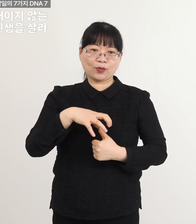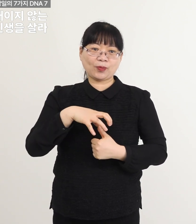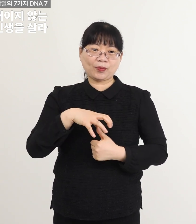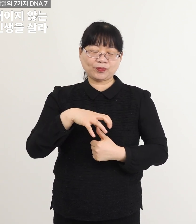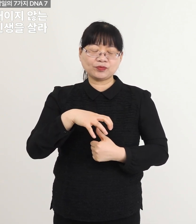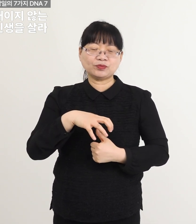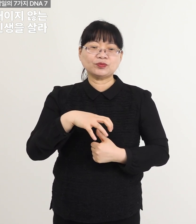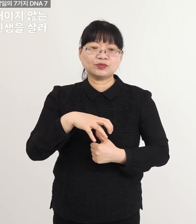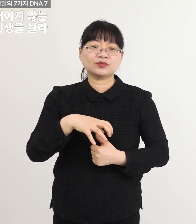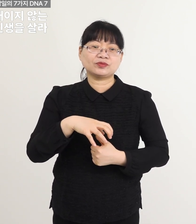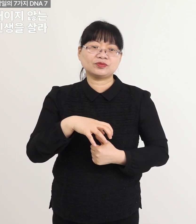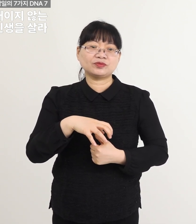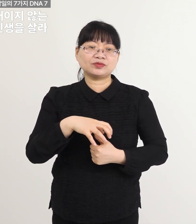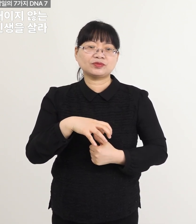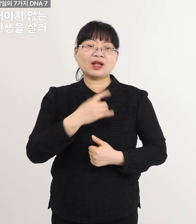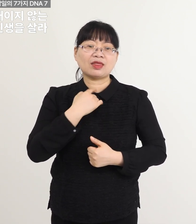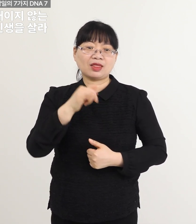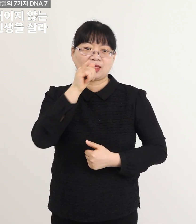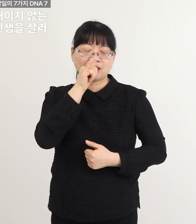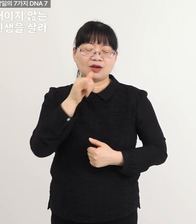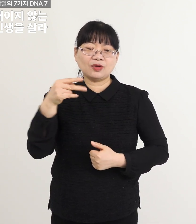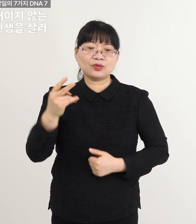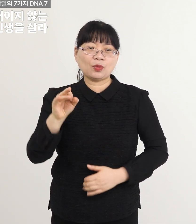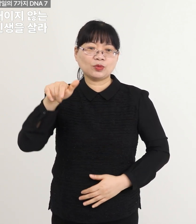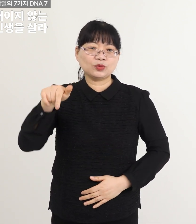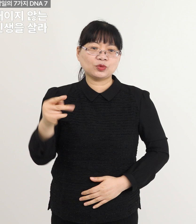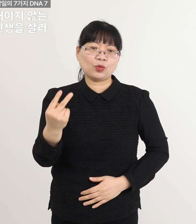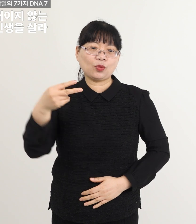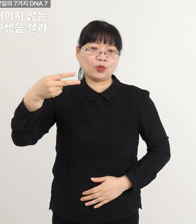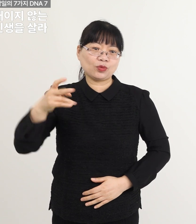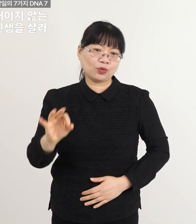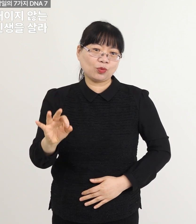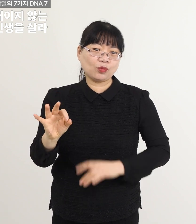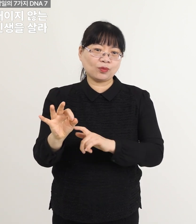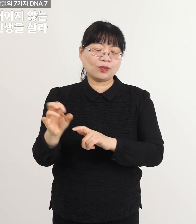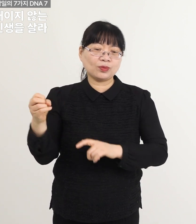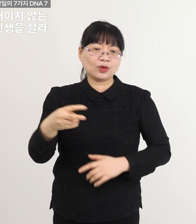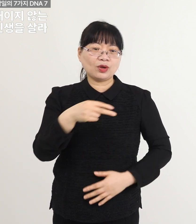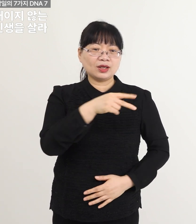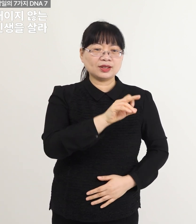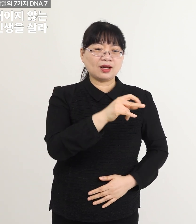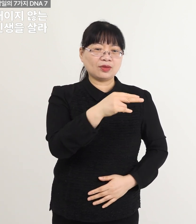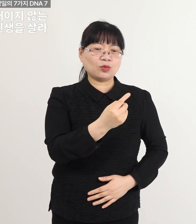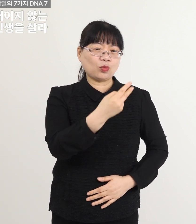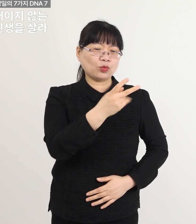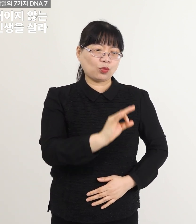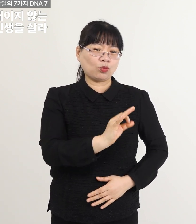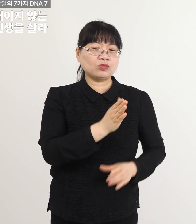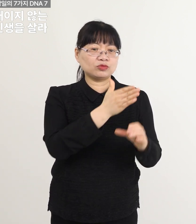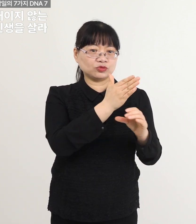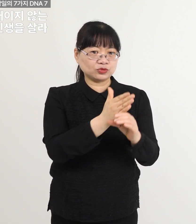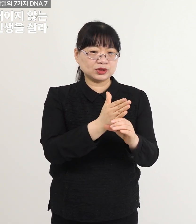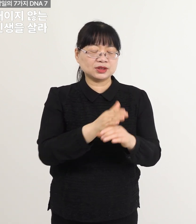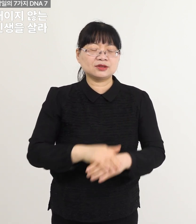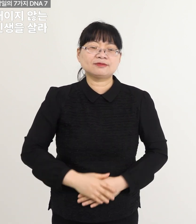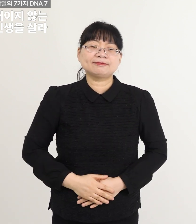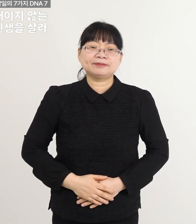있었습니다. 특별히 동교동 또 상도동을 중심으로